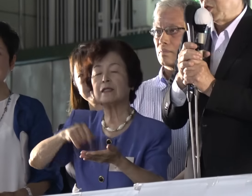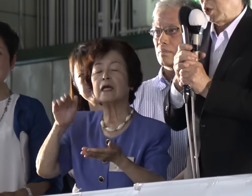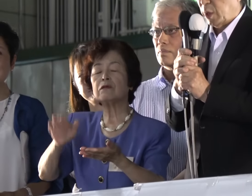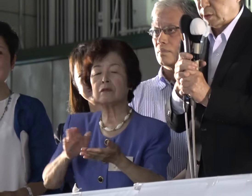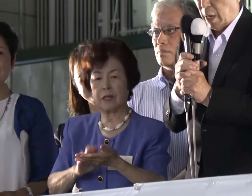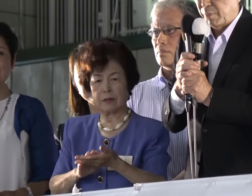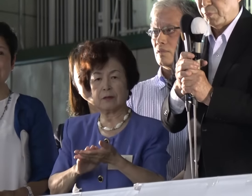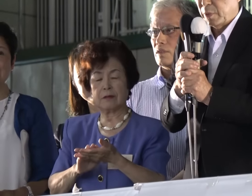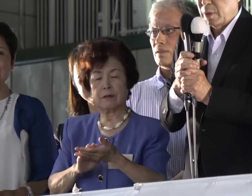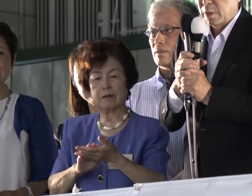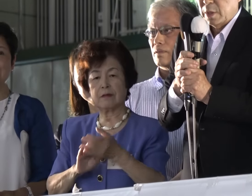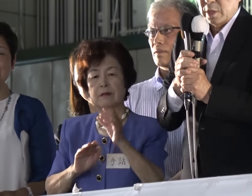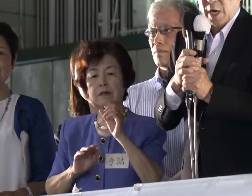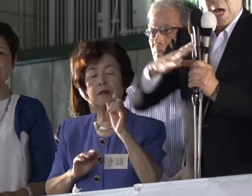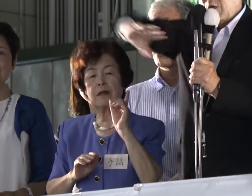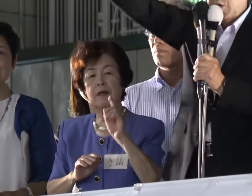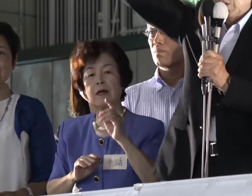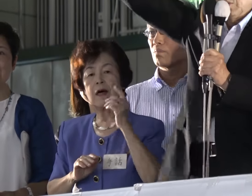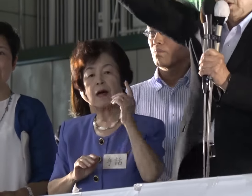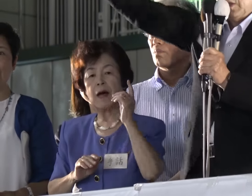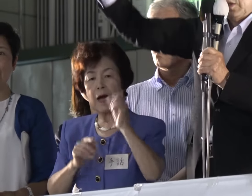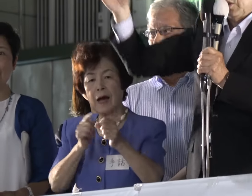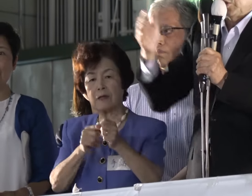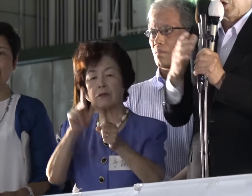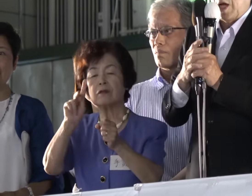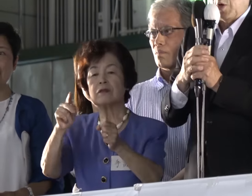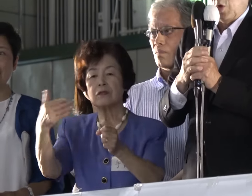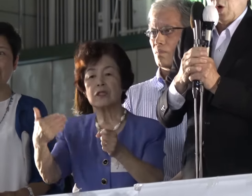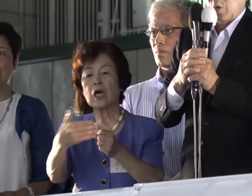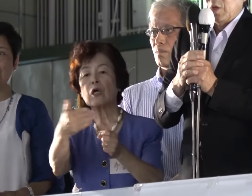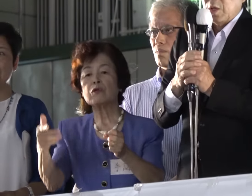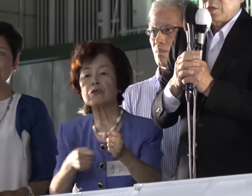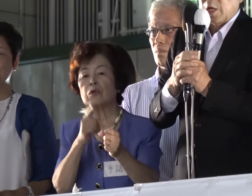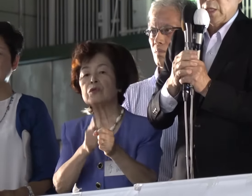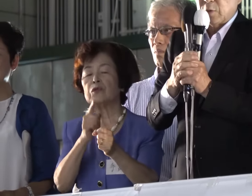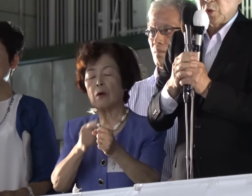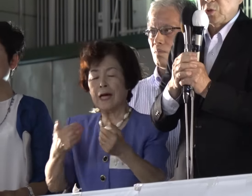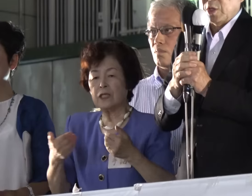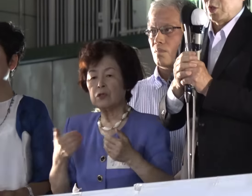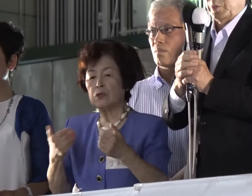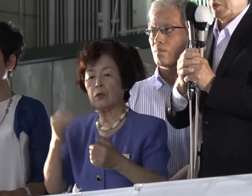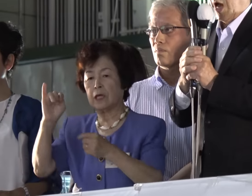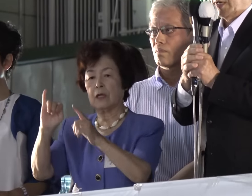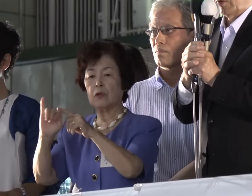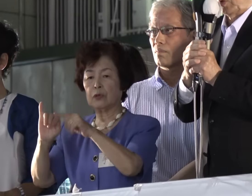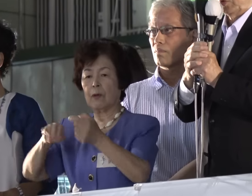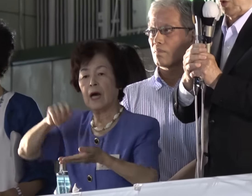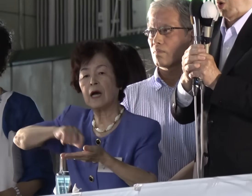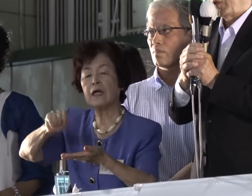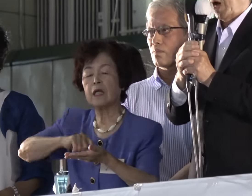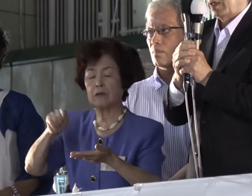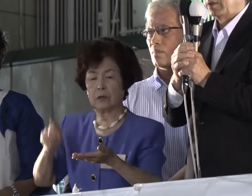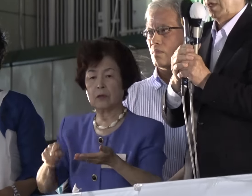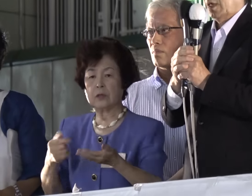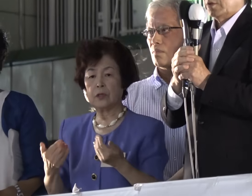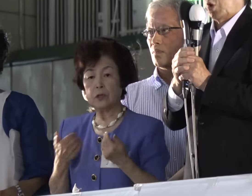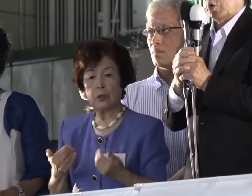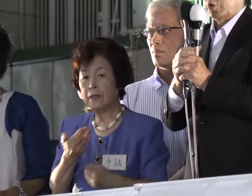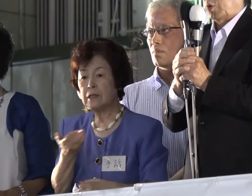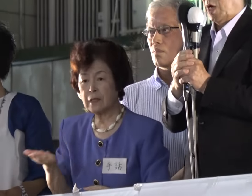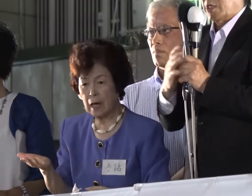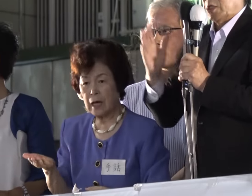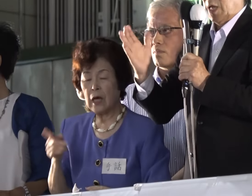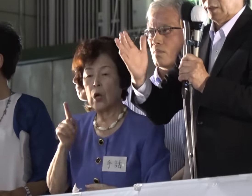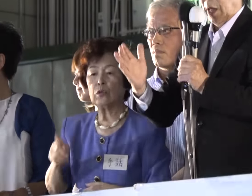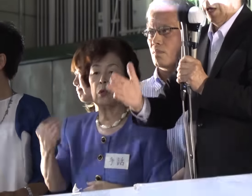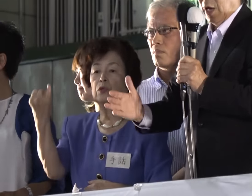日本に必要ですか。いらないでしょう。そんなものを選択肢として十分にあり得るという候補者、そうい